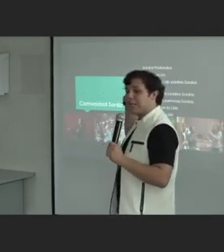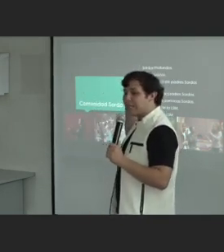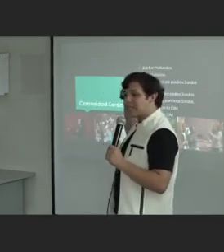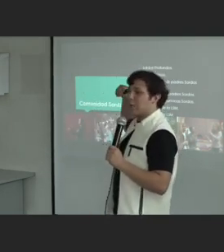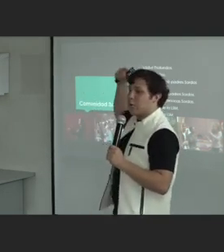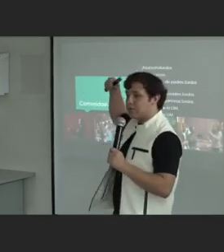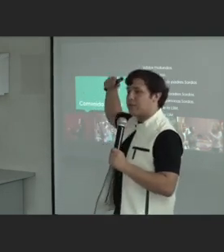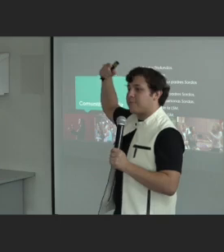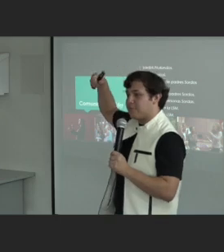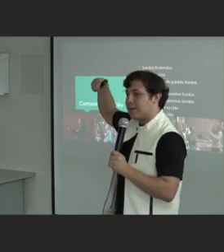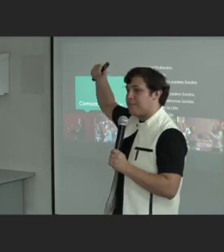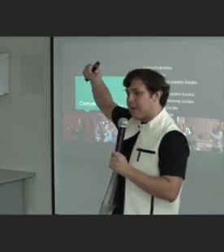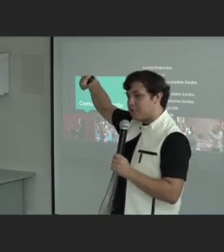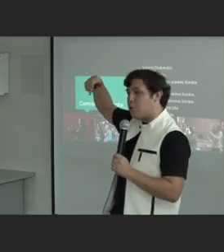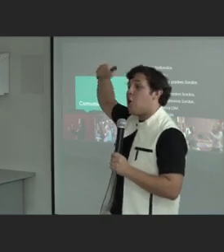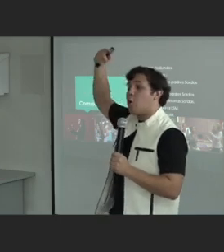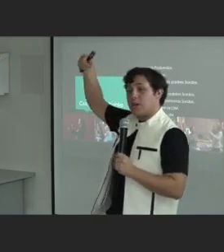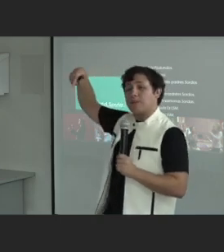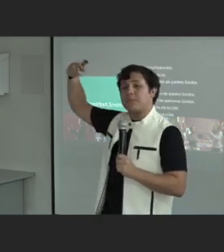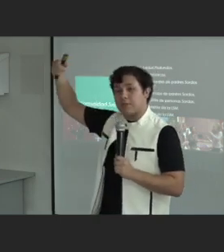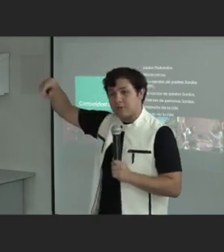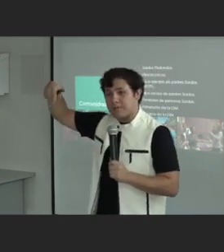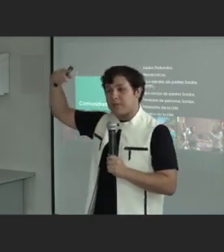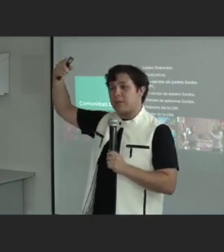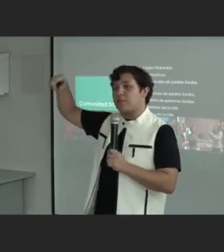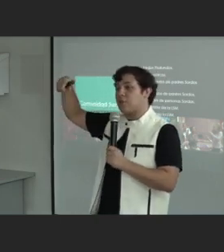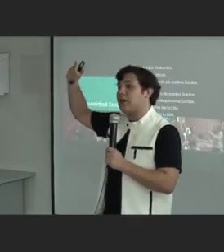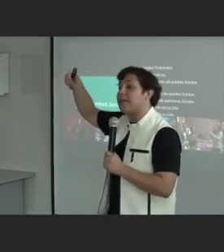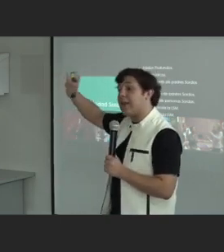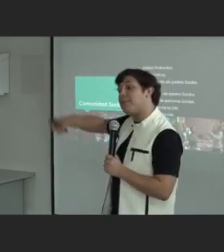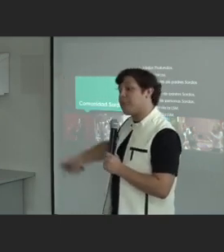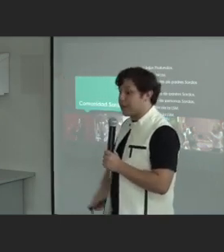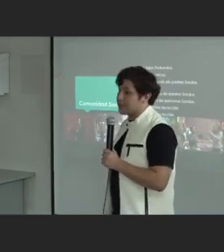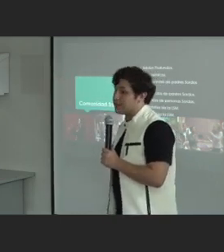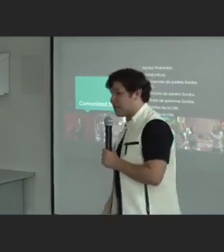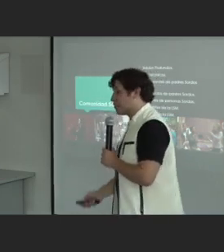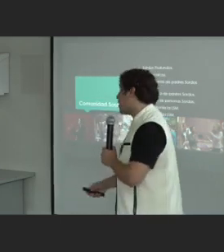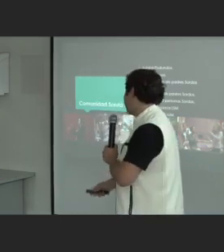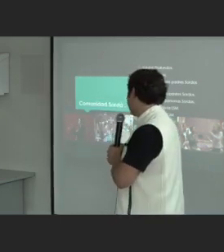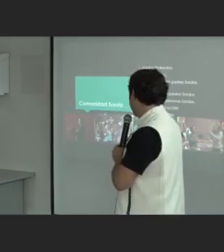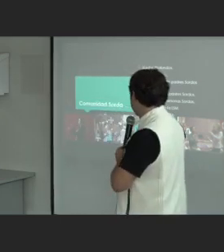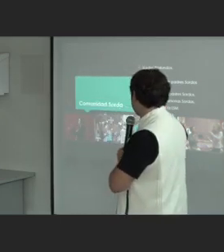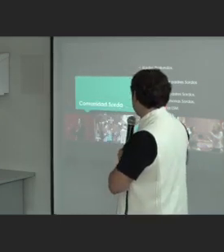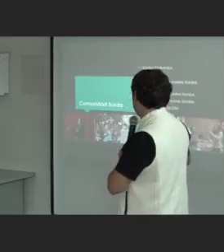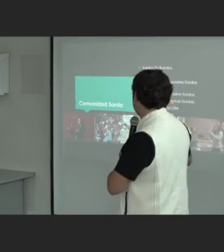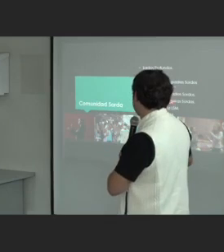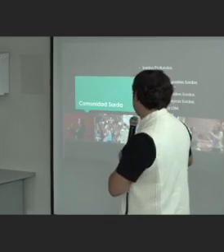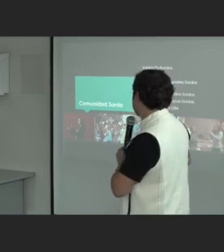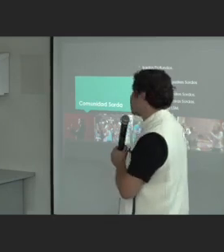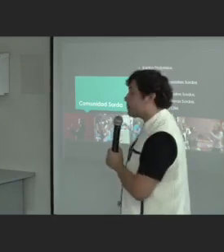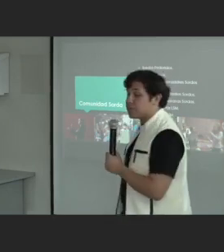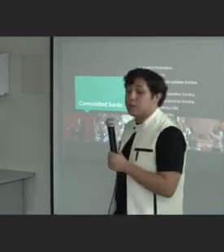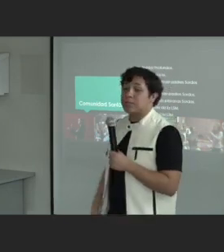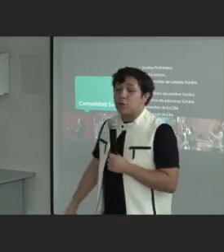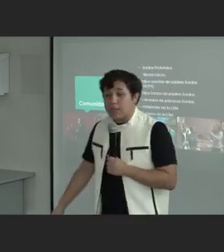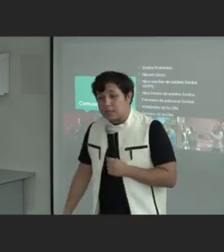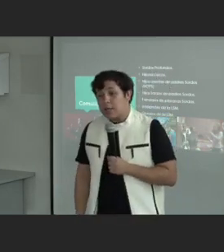señas y cómo se fueron cambiando o adaptando dependiendo el tiempo en el que se están usando. Familiares de personas sordas,